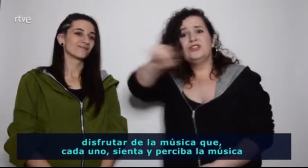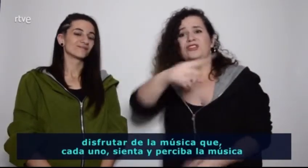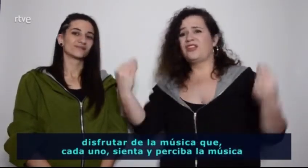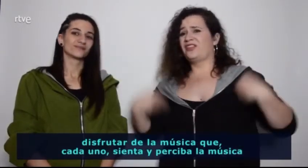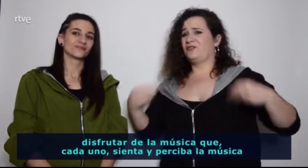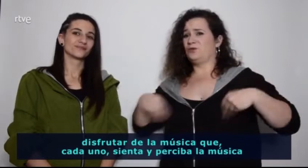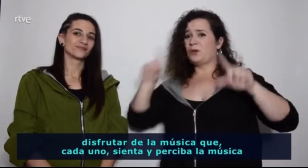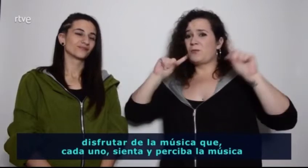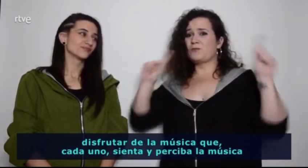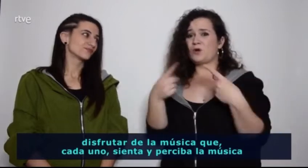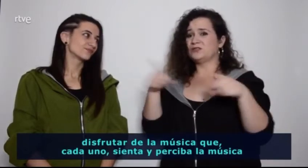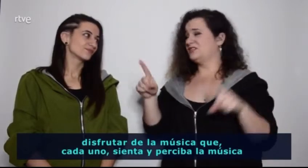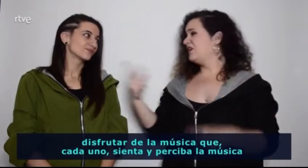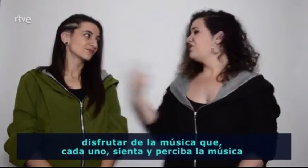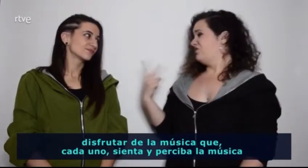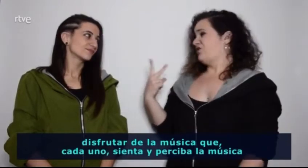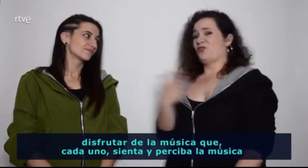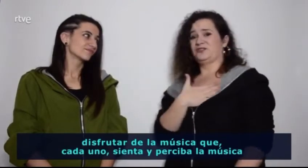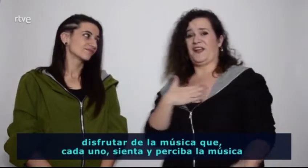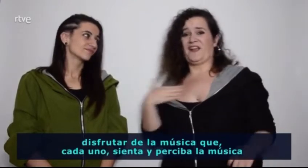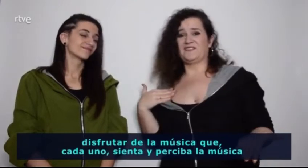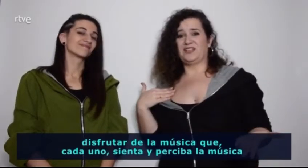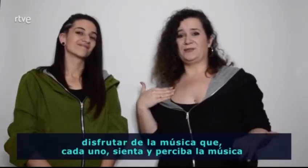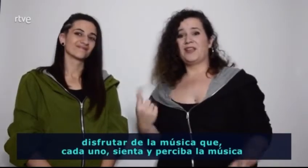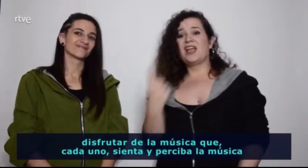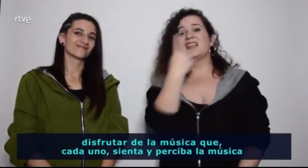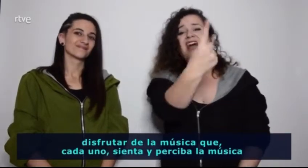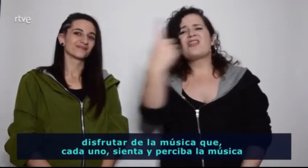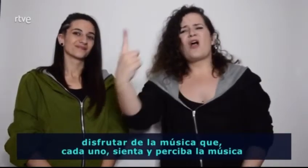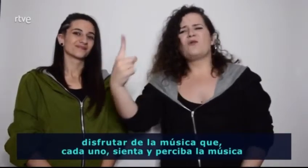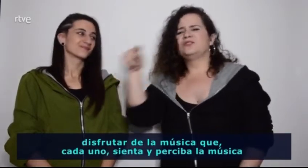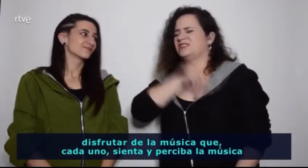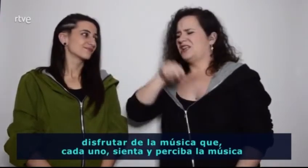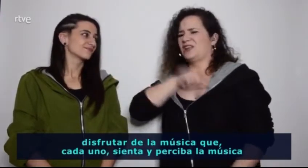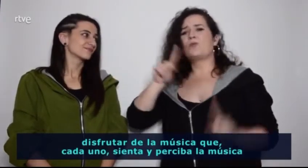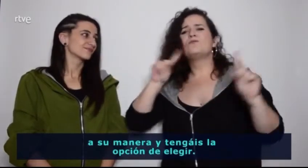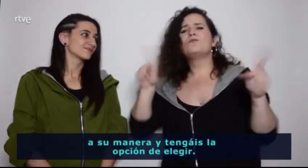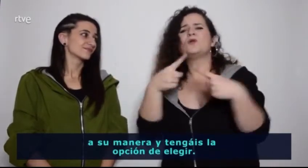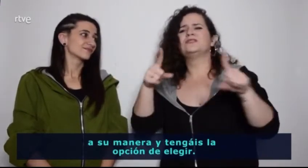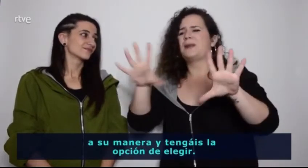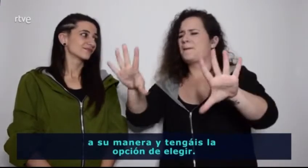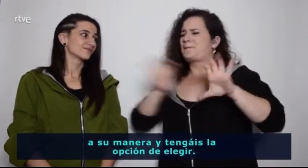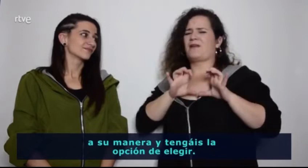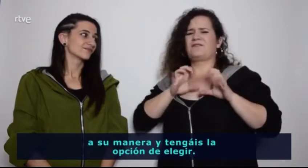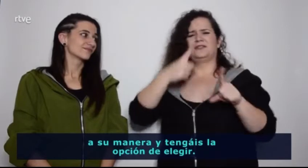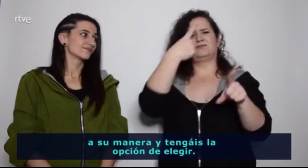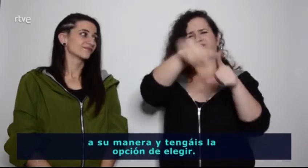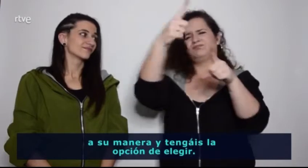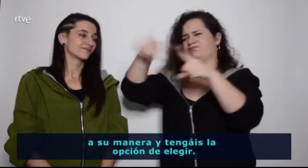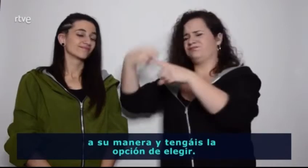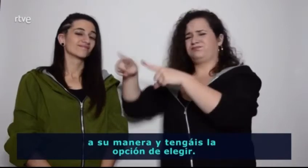música. Que cada uno sienta y perciba la música a su manera. Y que tengáis la opción de